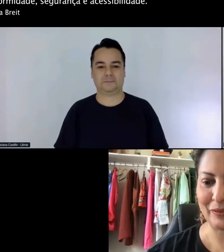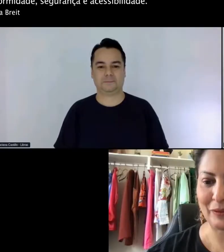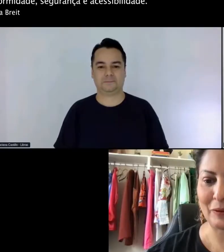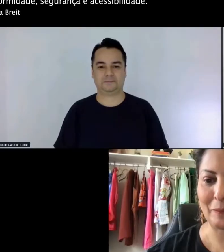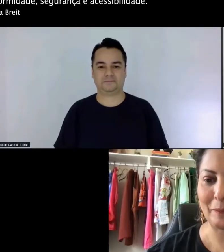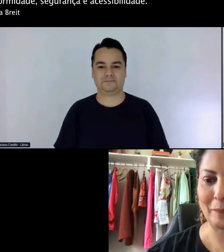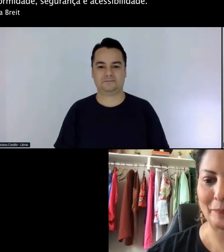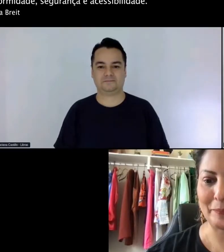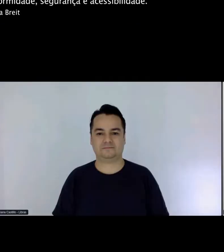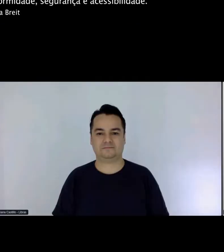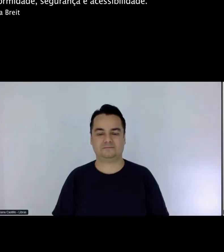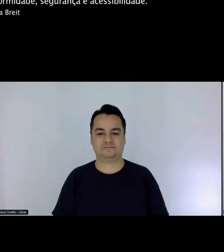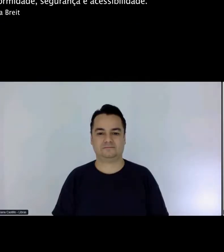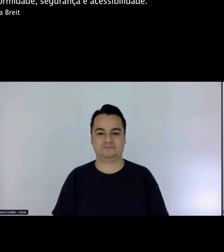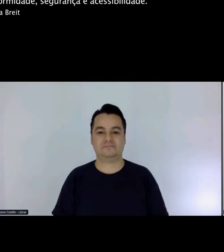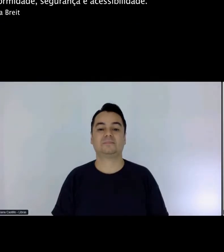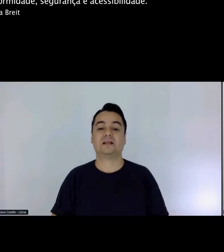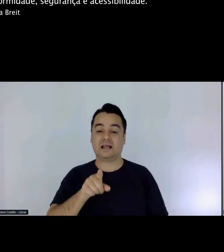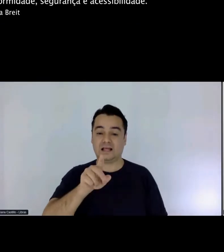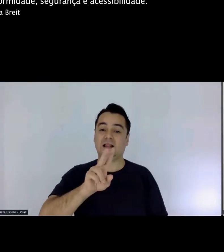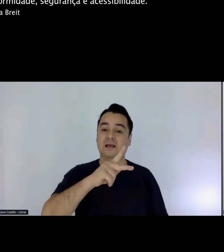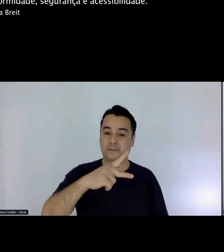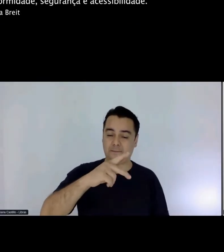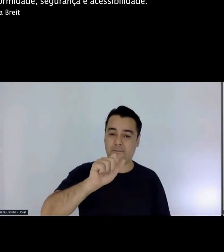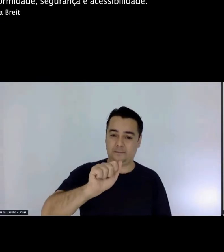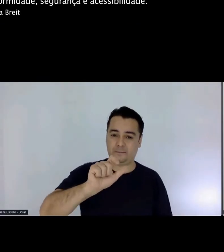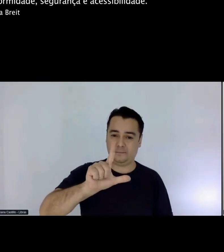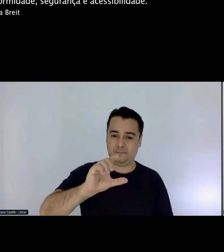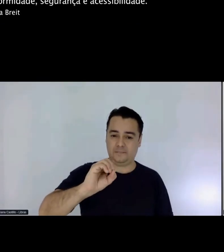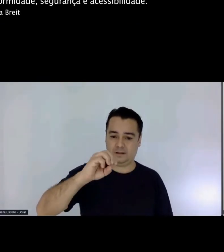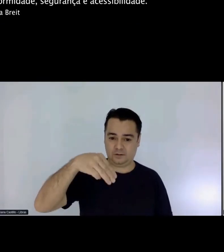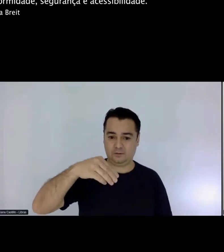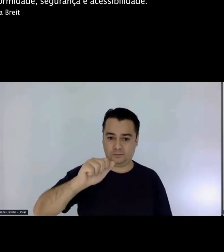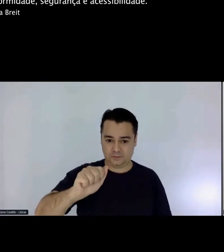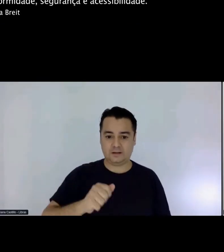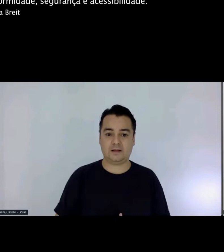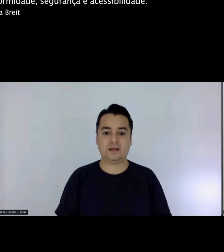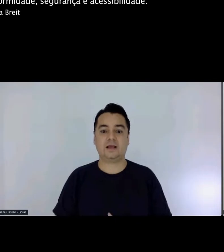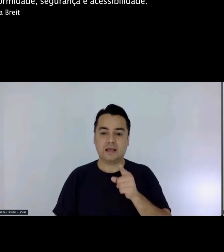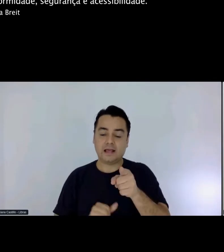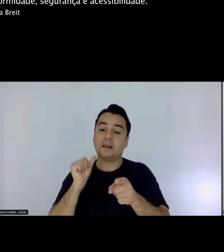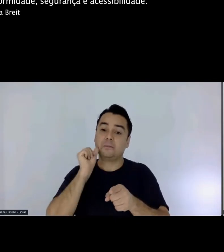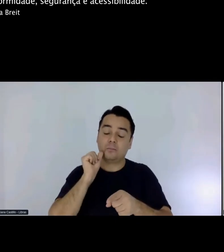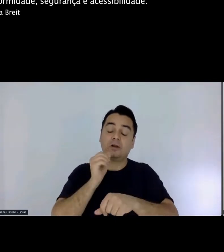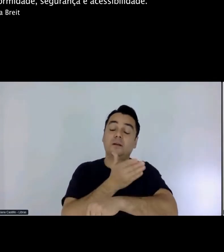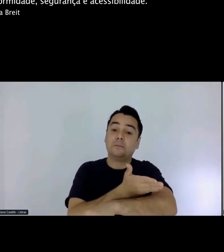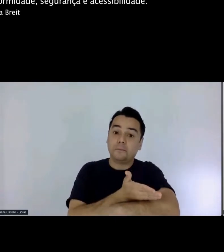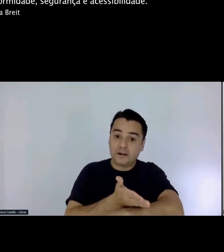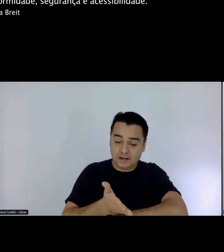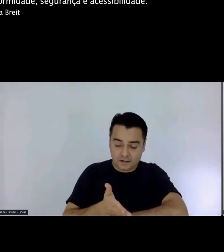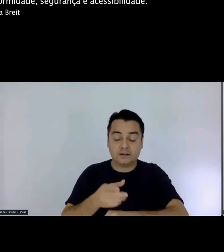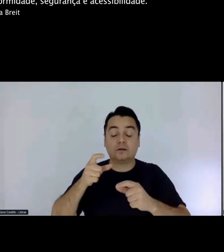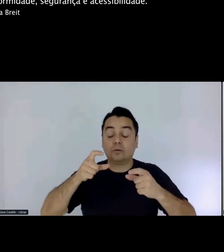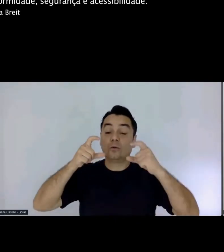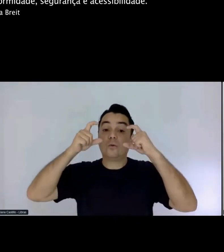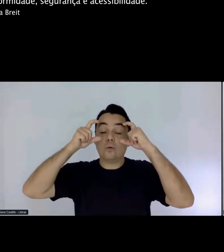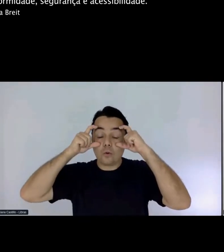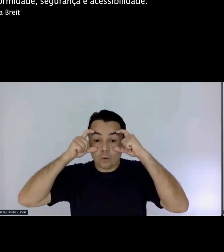Bom, eu sou a Paloma, gente. Eu sou uma mulher branca, eu uso